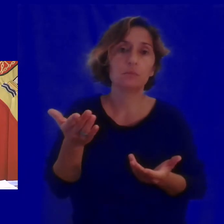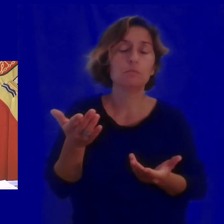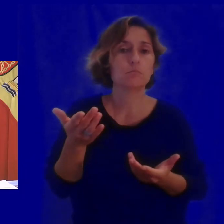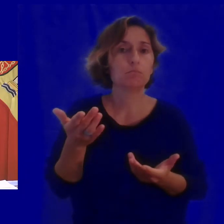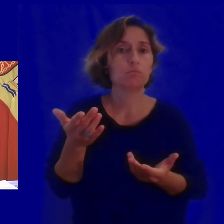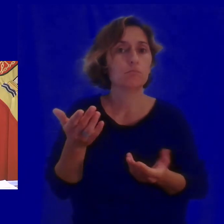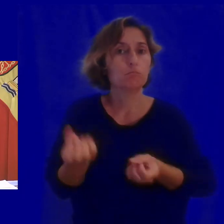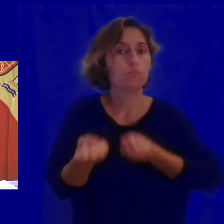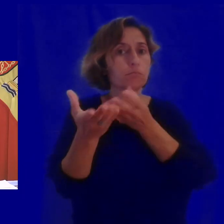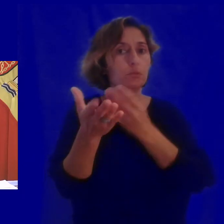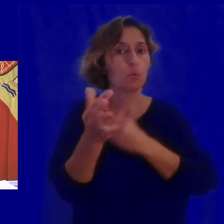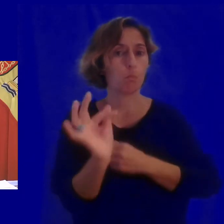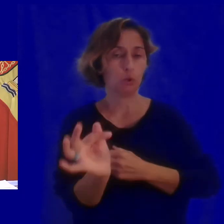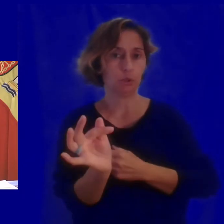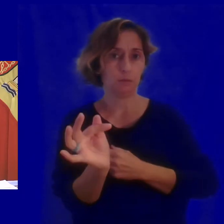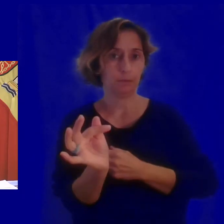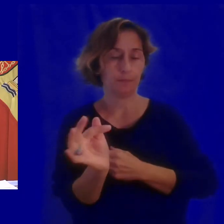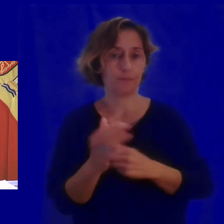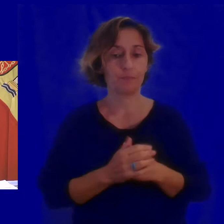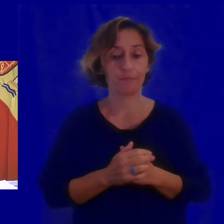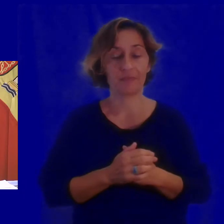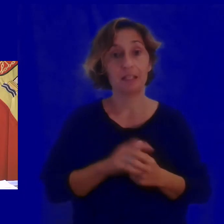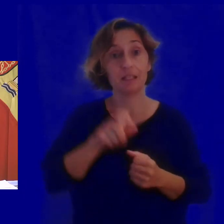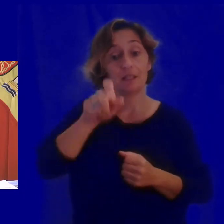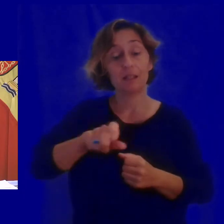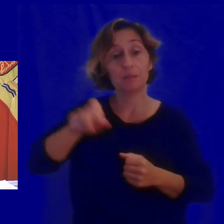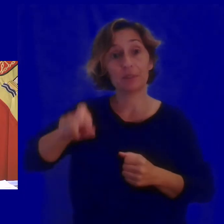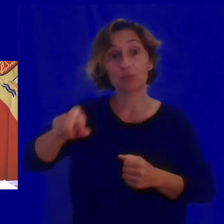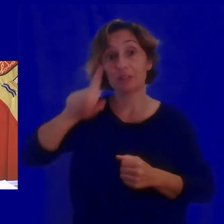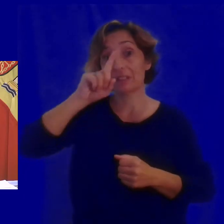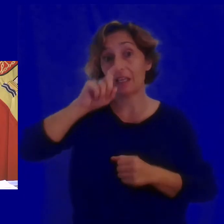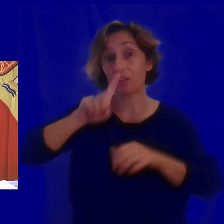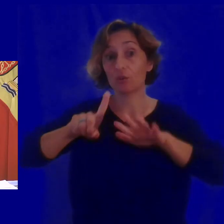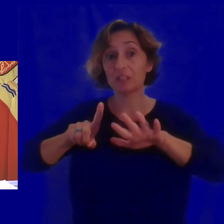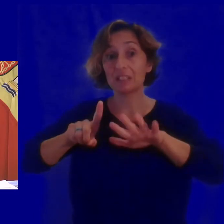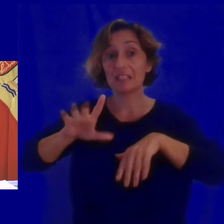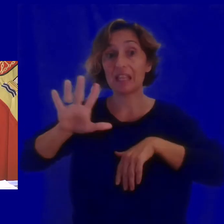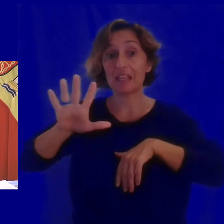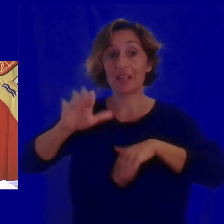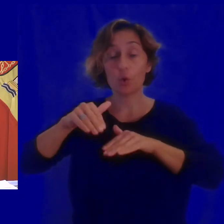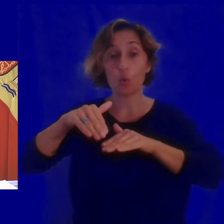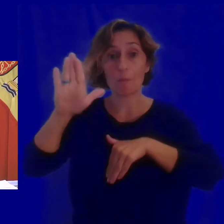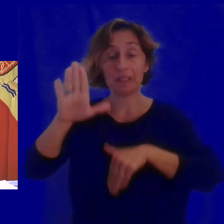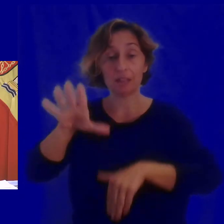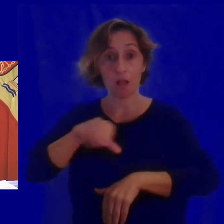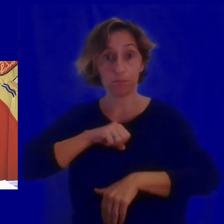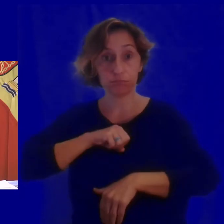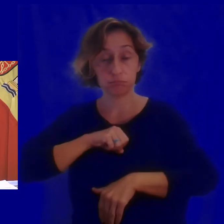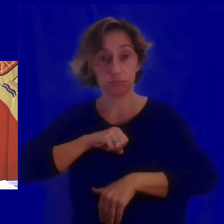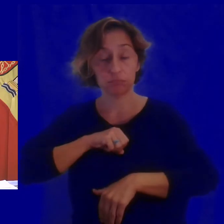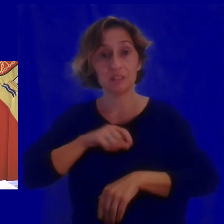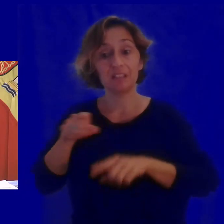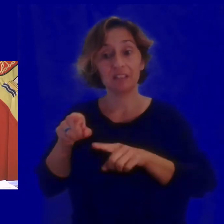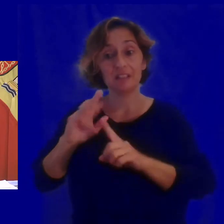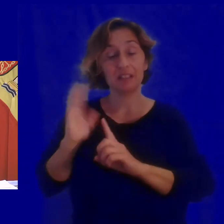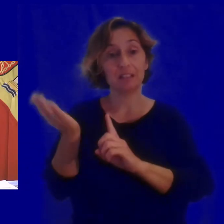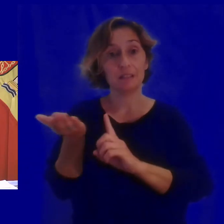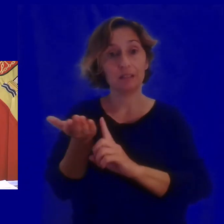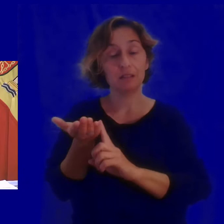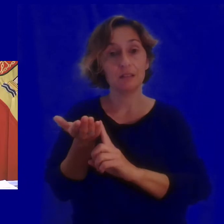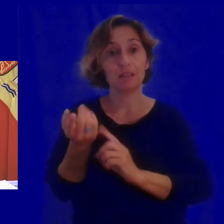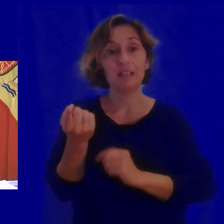señal. Lo mismo nos sucede en las personas mayores de 65 años, en que las incidencias están